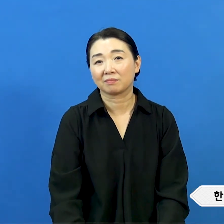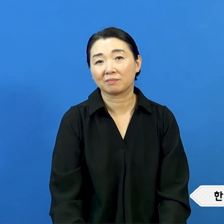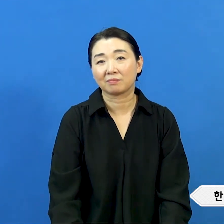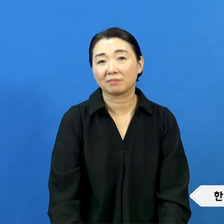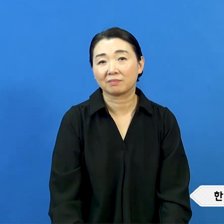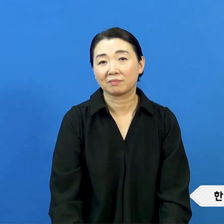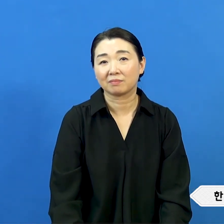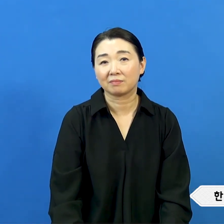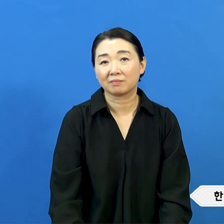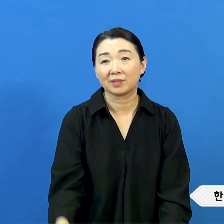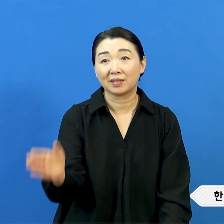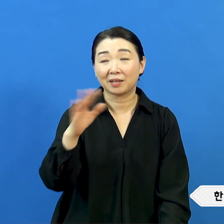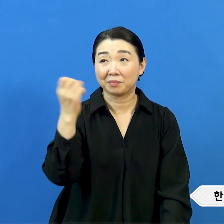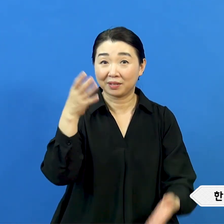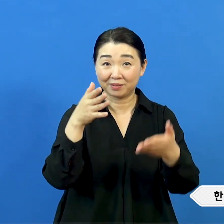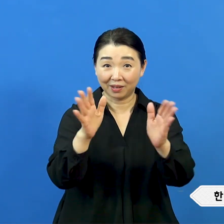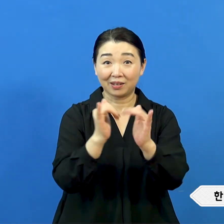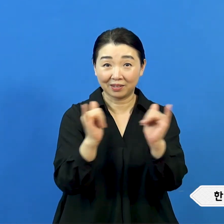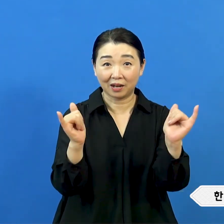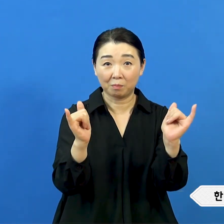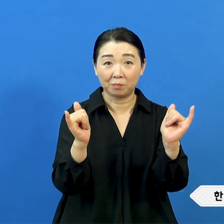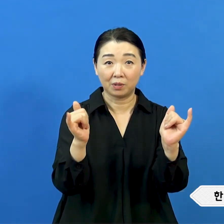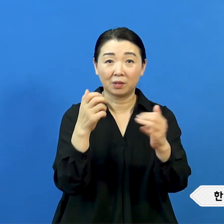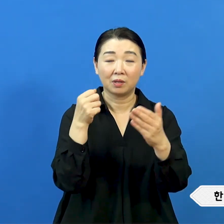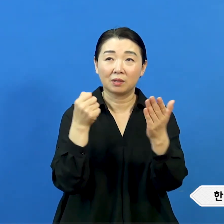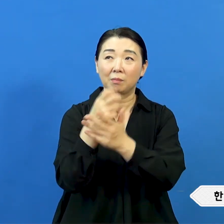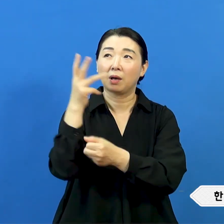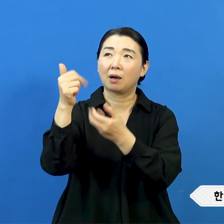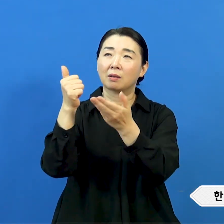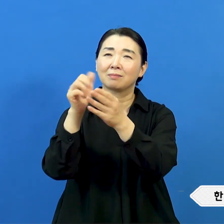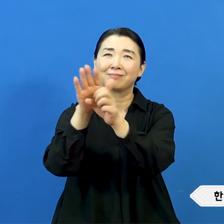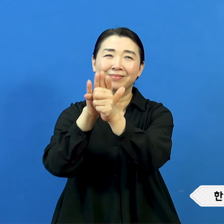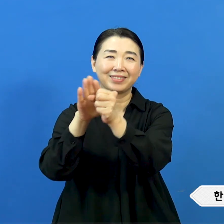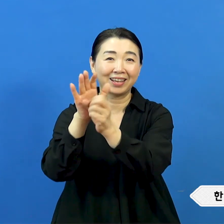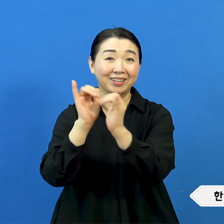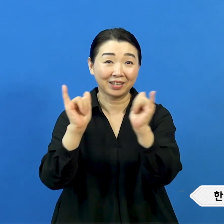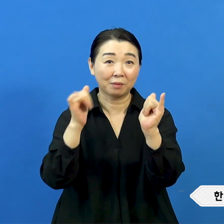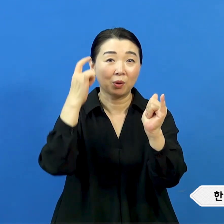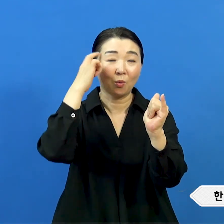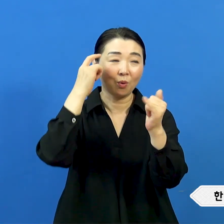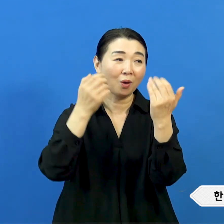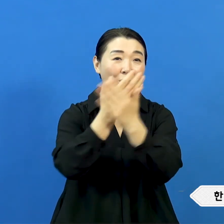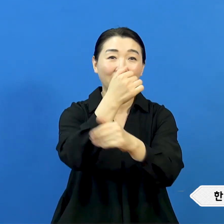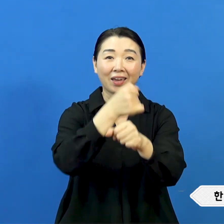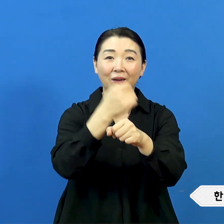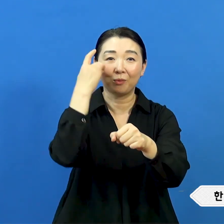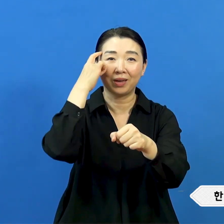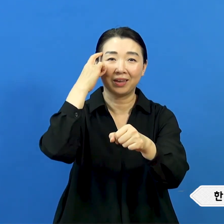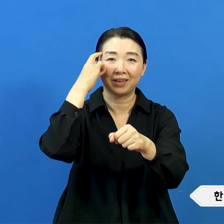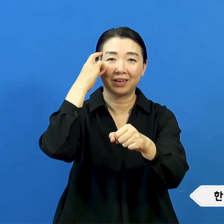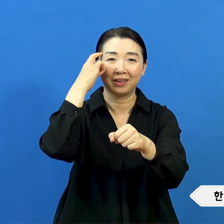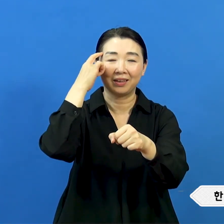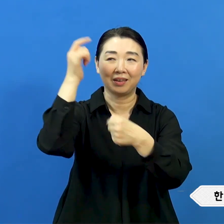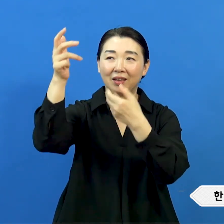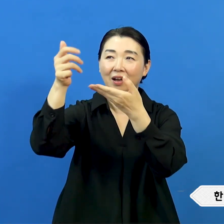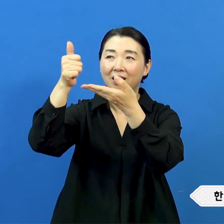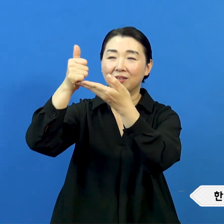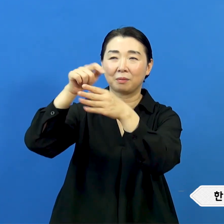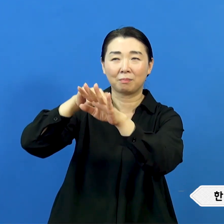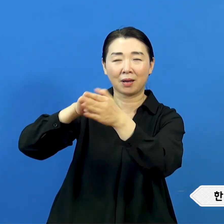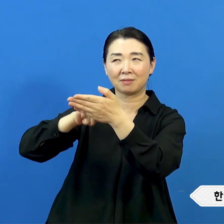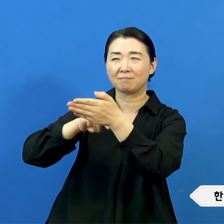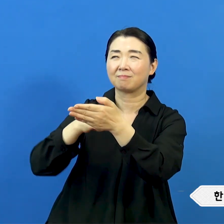그러나 중생한 사람, 그래서 하나님을 사랑하는 사람은 왜 회개합니까? 하나님의